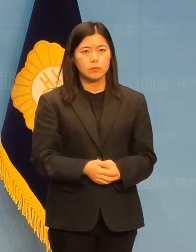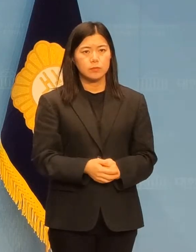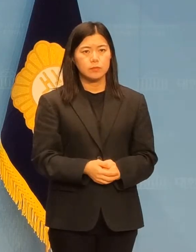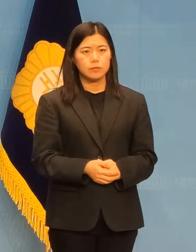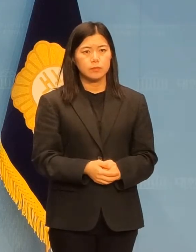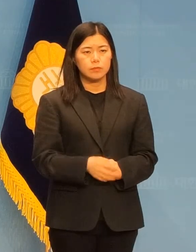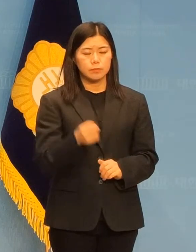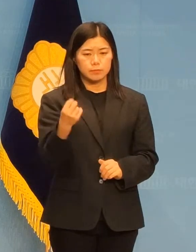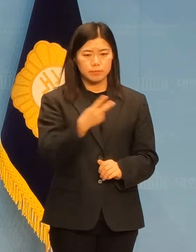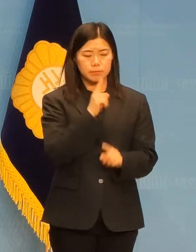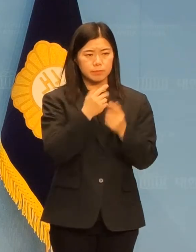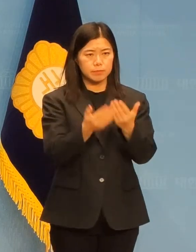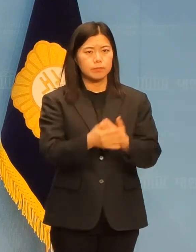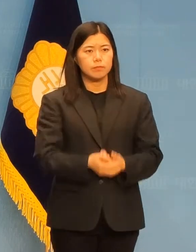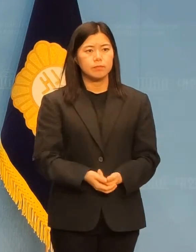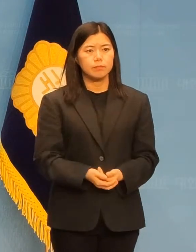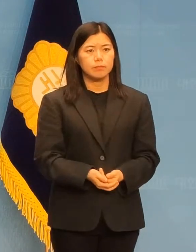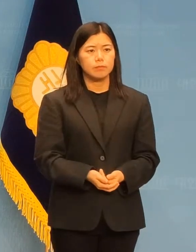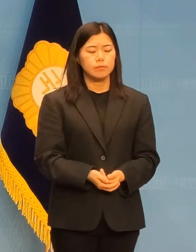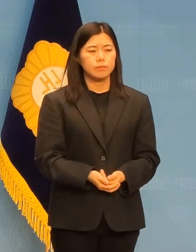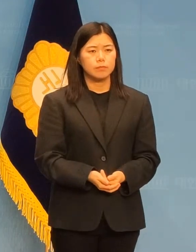다시 한번 하겠습니다.